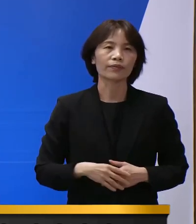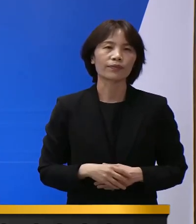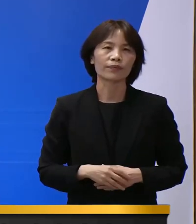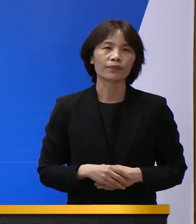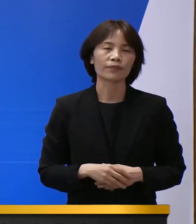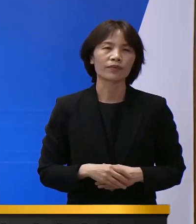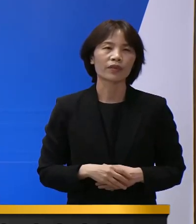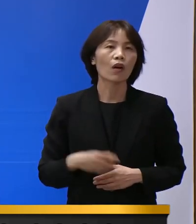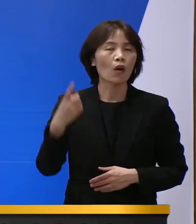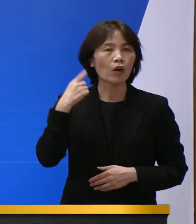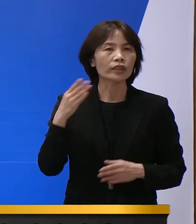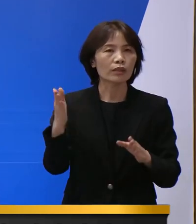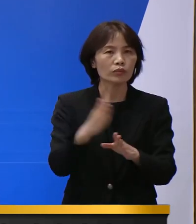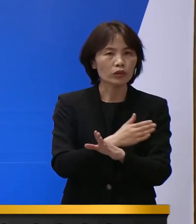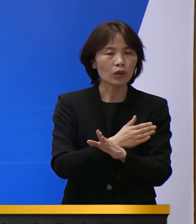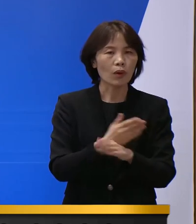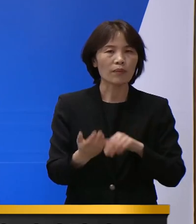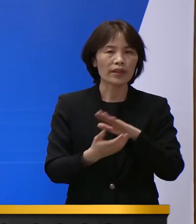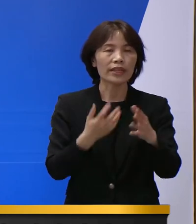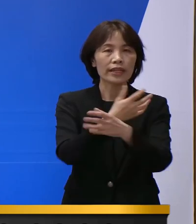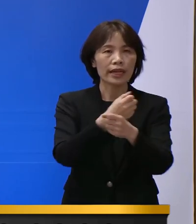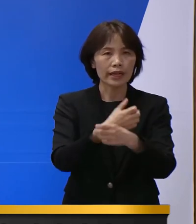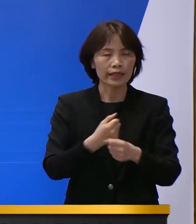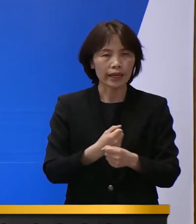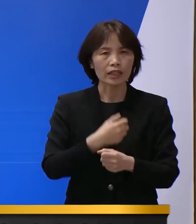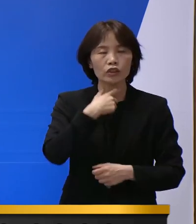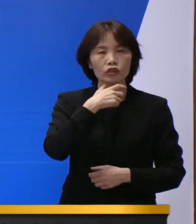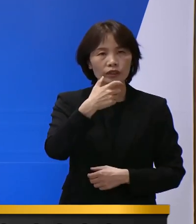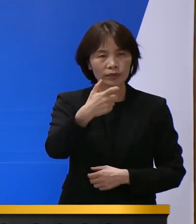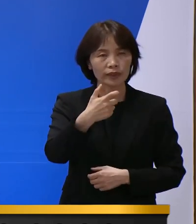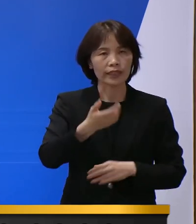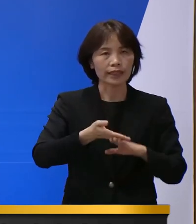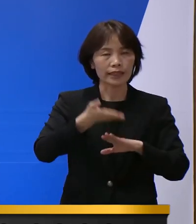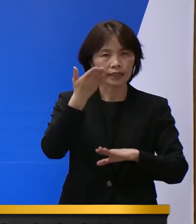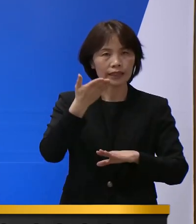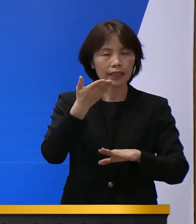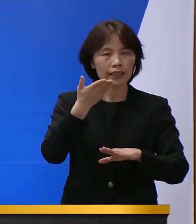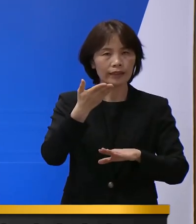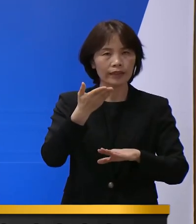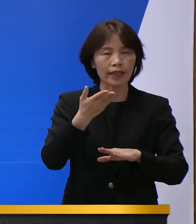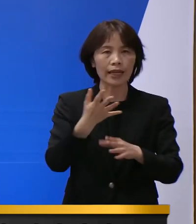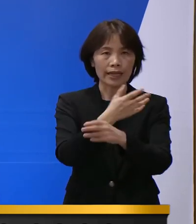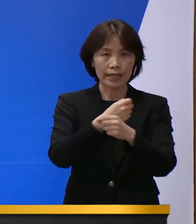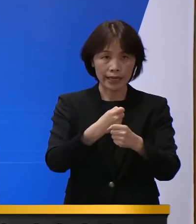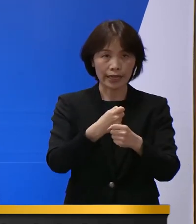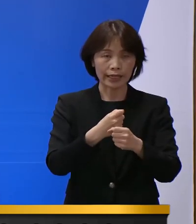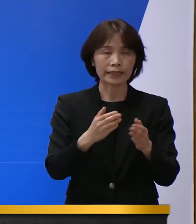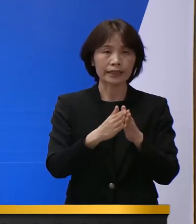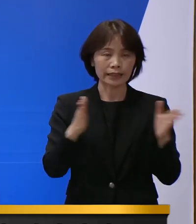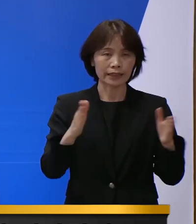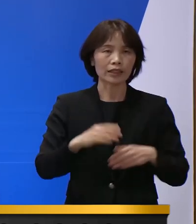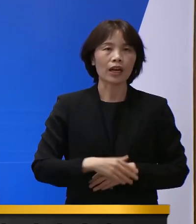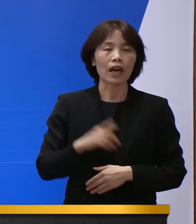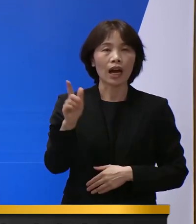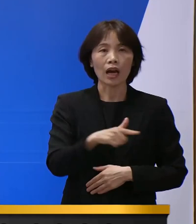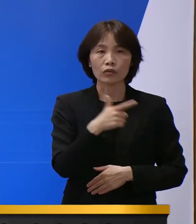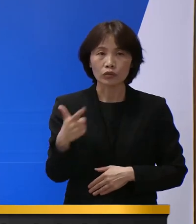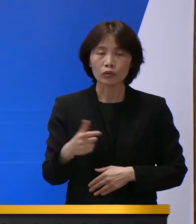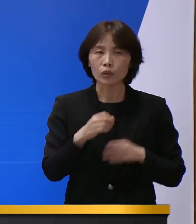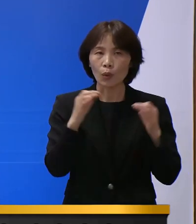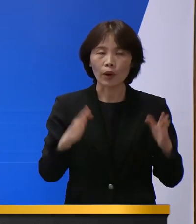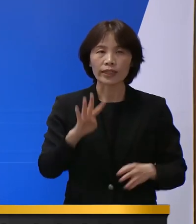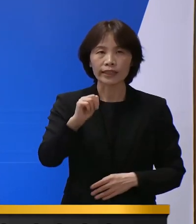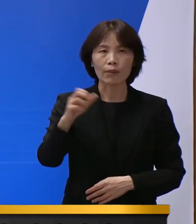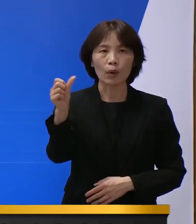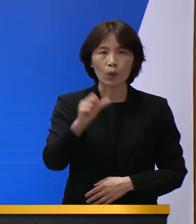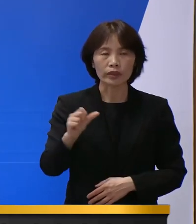4,218명입니다. 어제부터 사전 예약을 통해서 60세 이상 연령층 4차 접종이 시작되었습니다. 어제 하루 동안